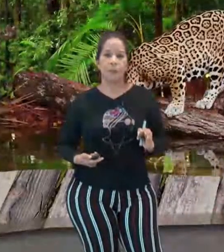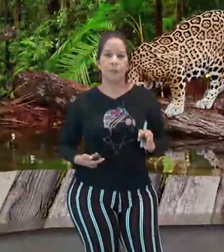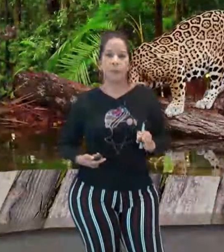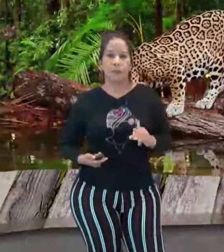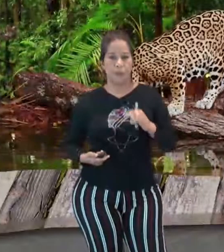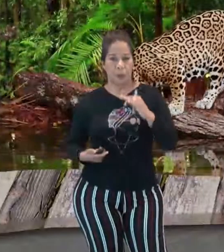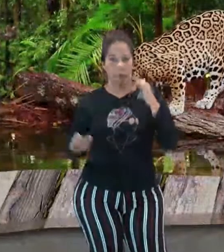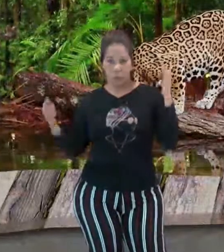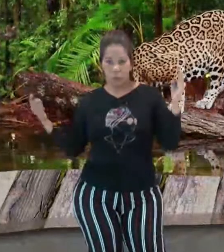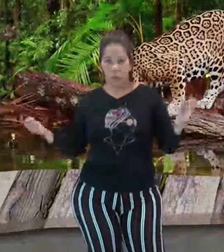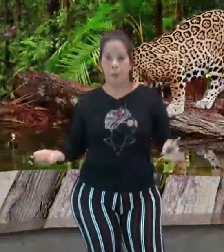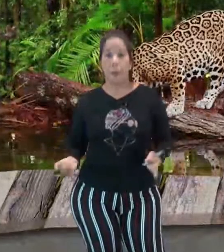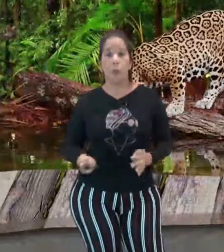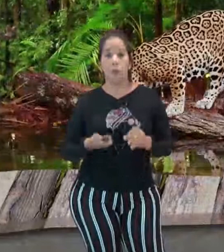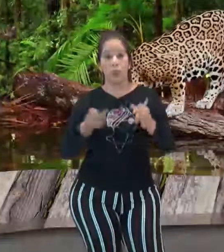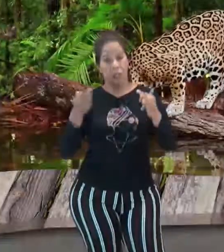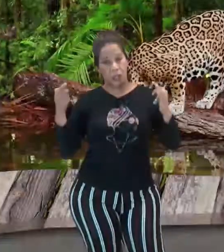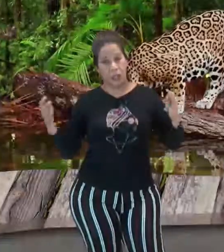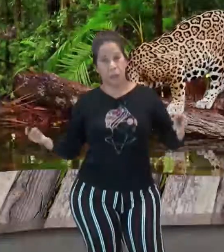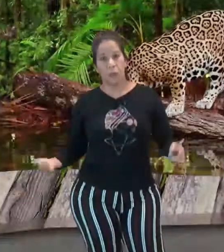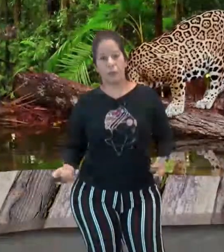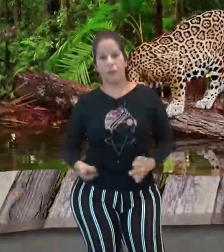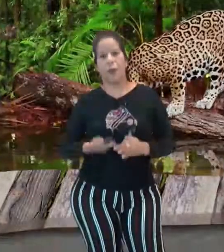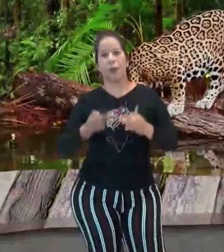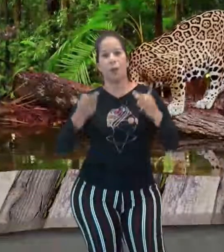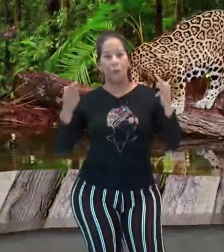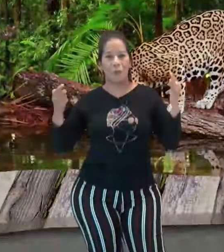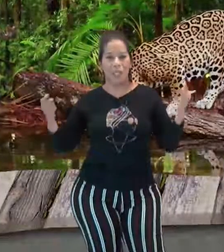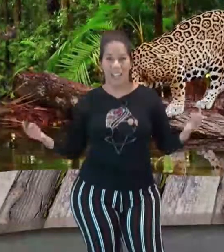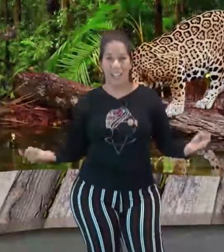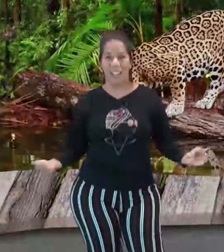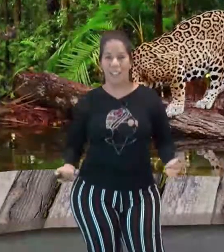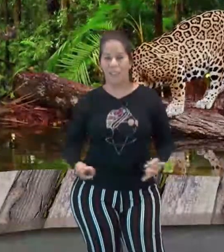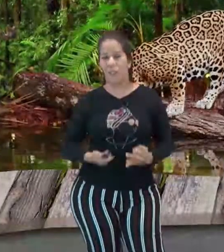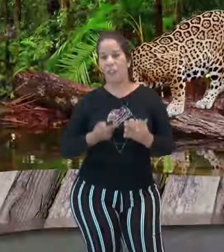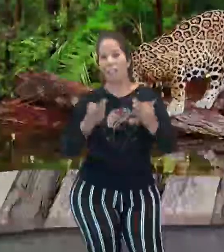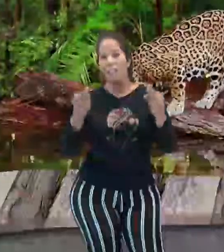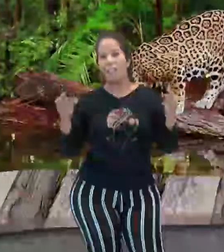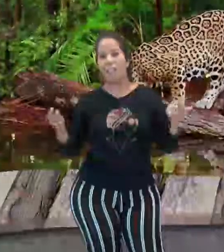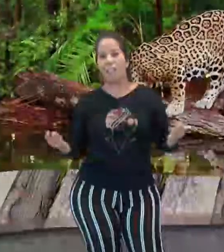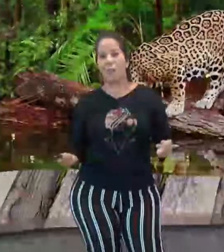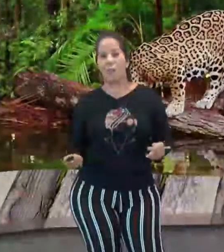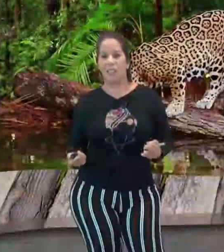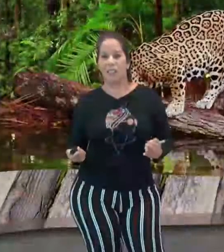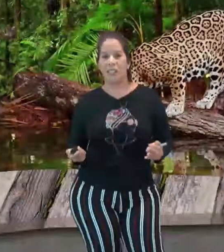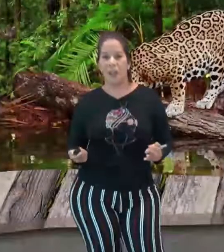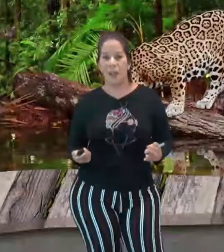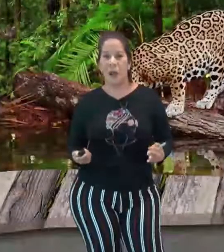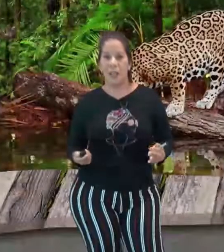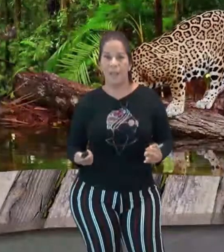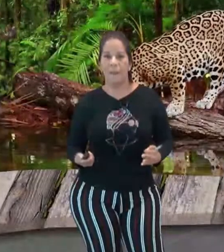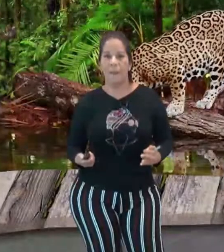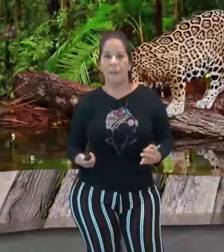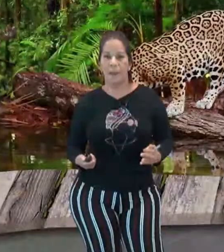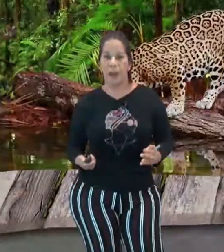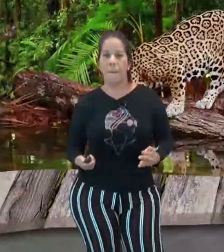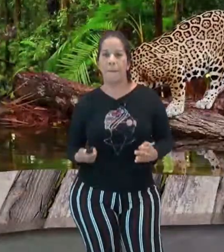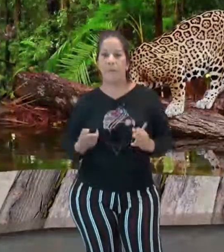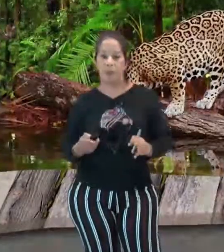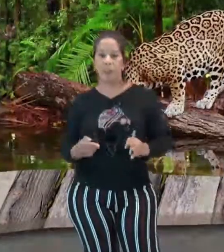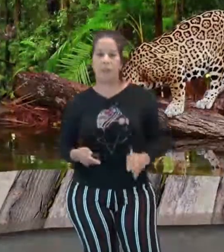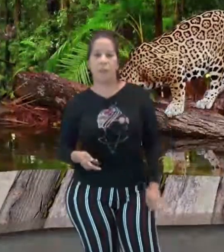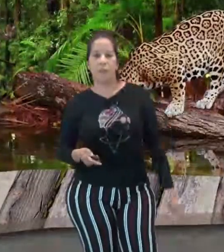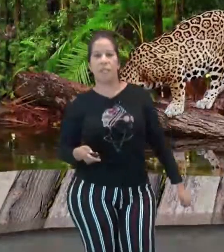bom? Então, é muito volume, dessa substância seminal aí,